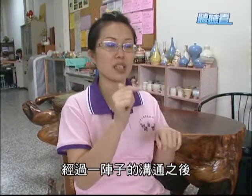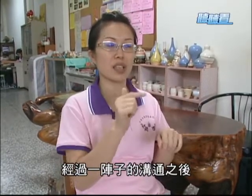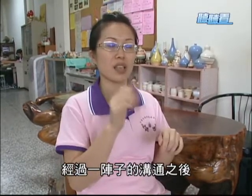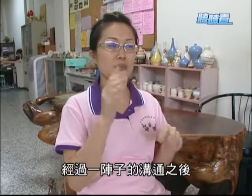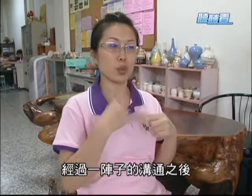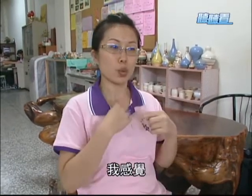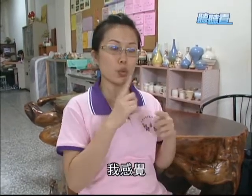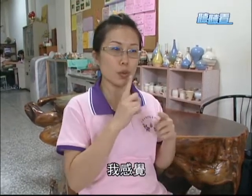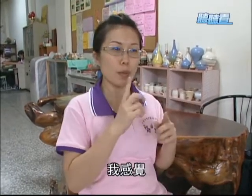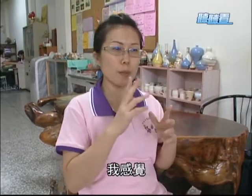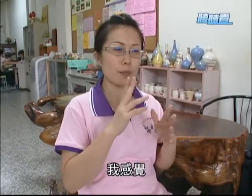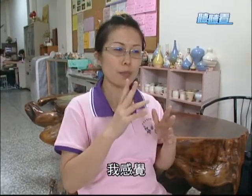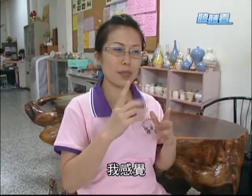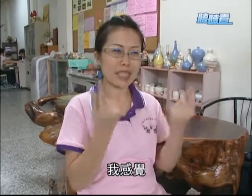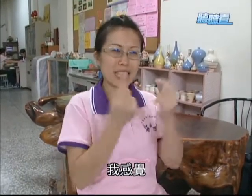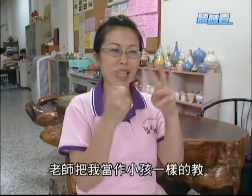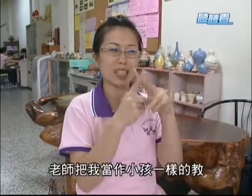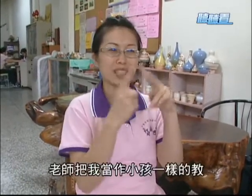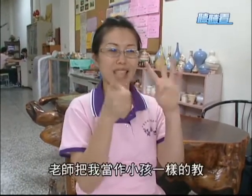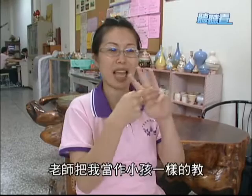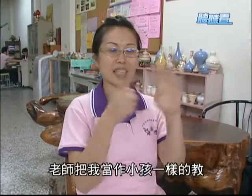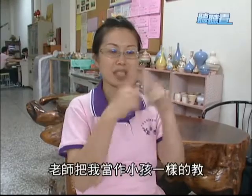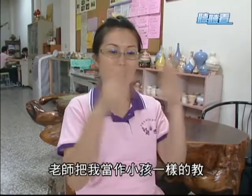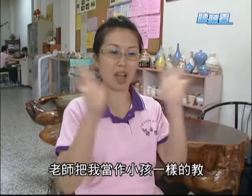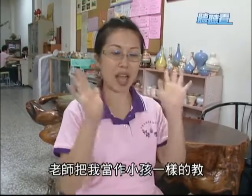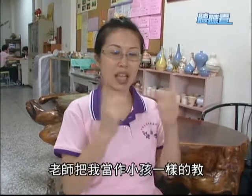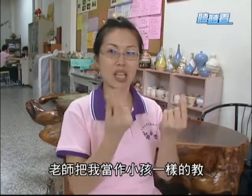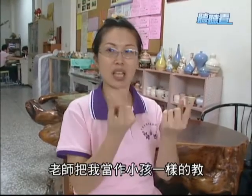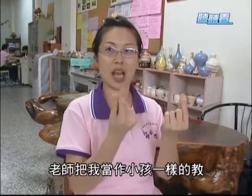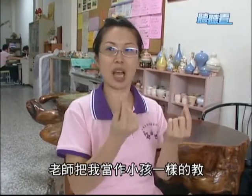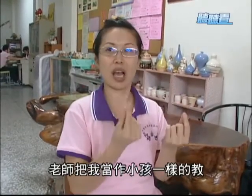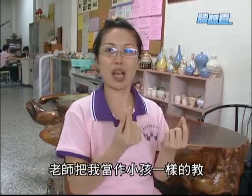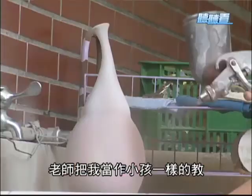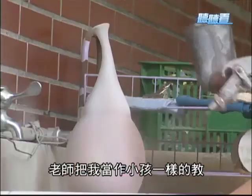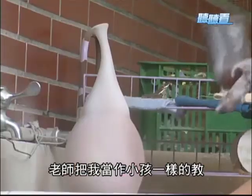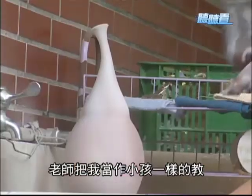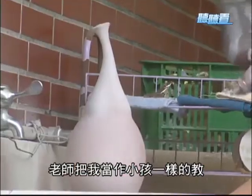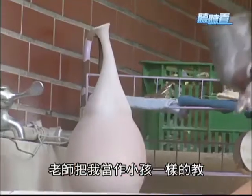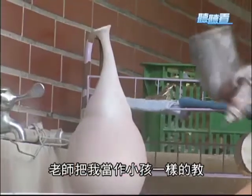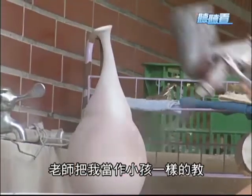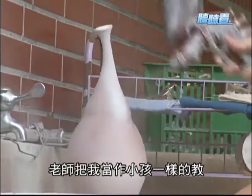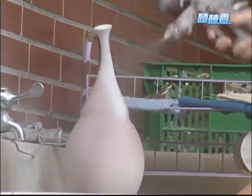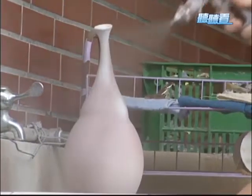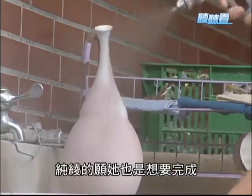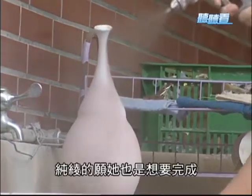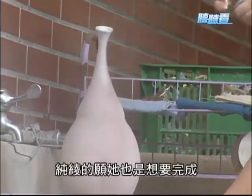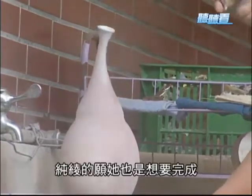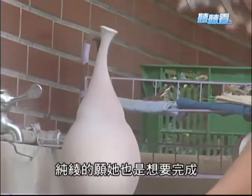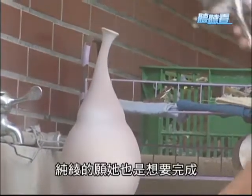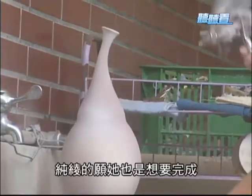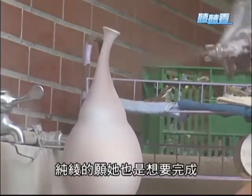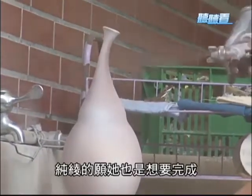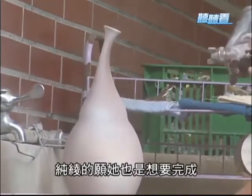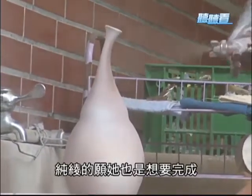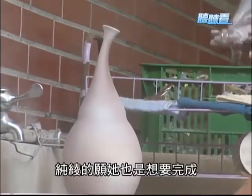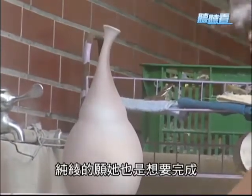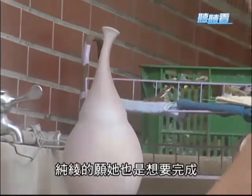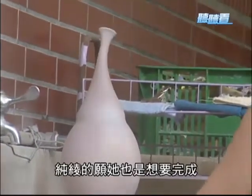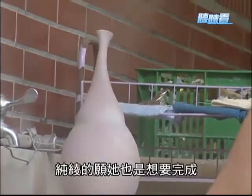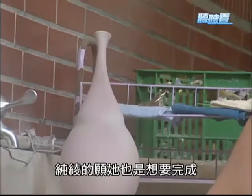我感觉老师把我当作小孩一样的教， 纯玲的愿，他也是想要完成